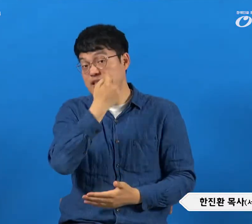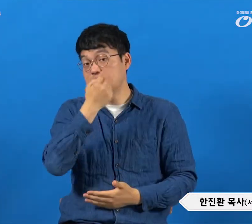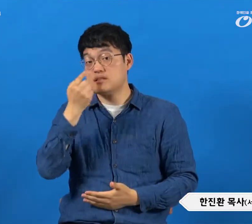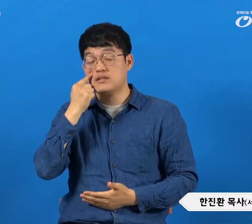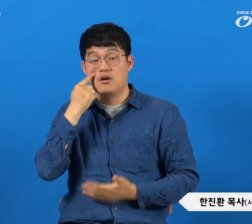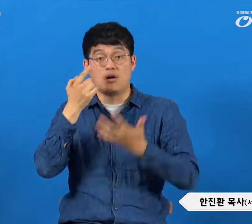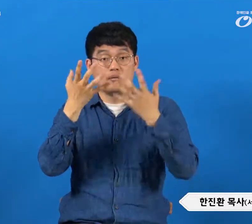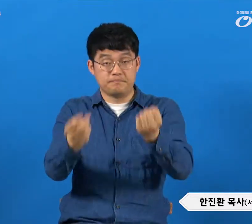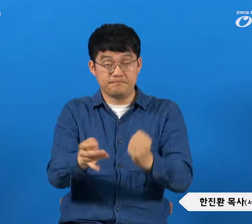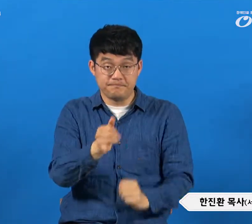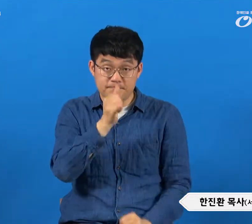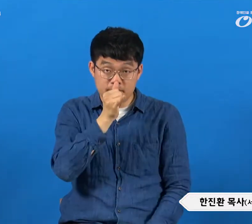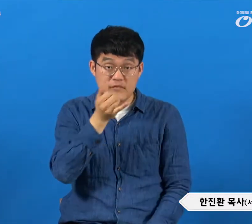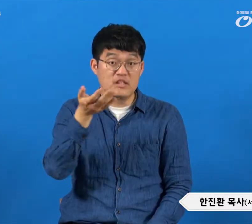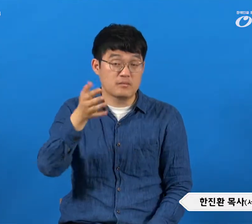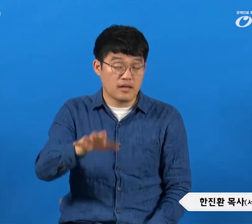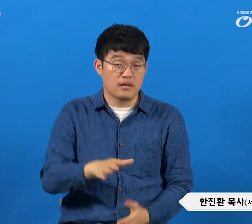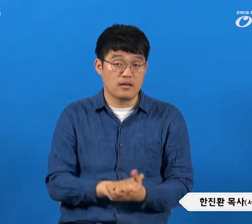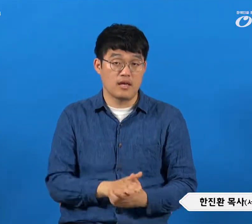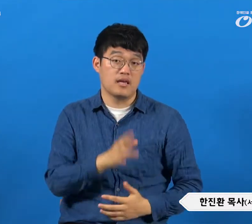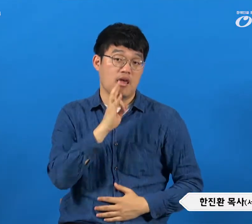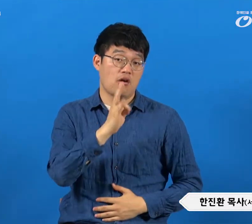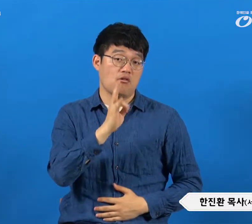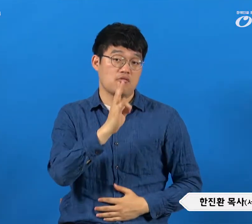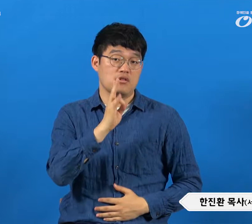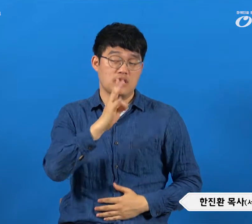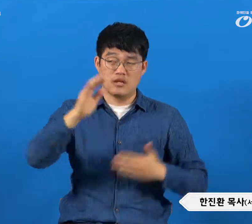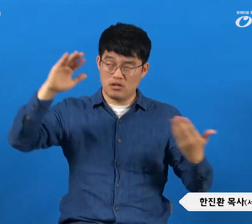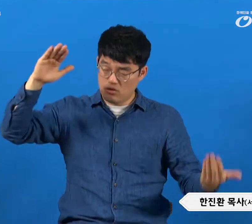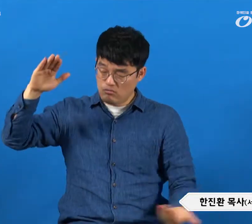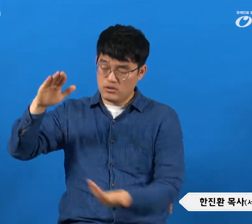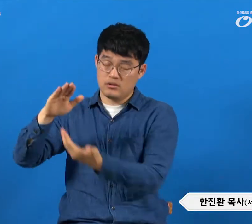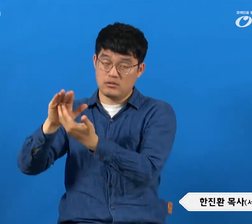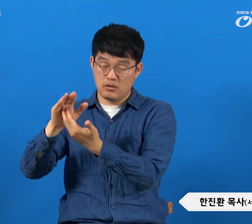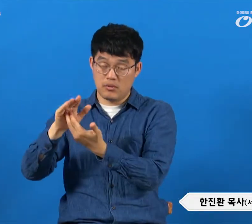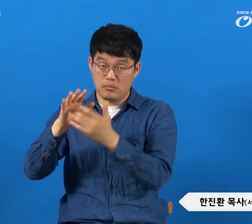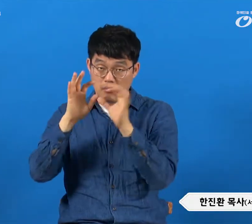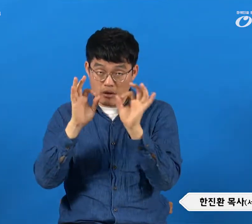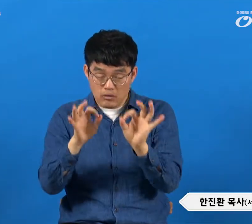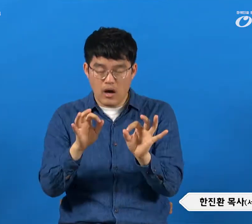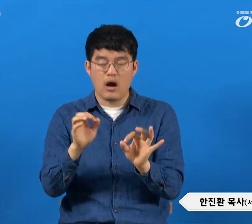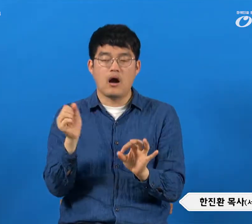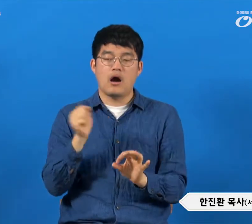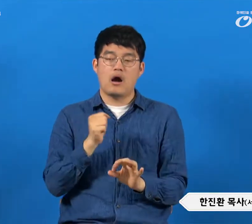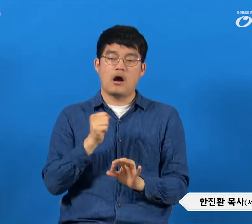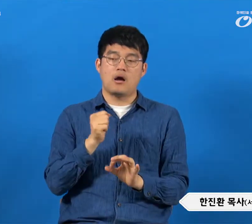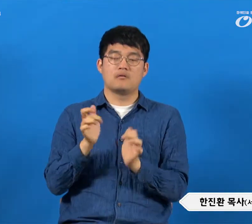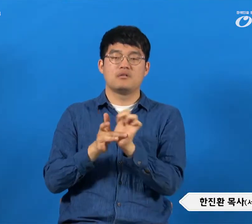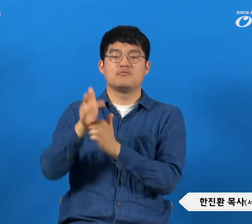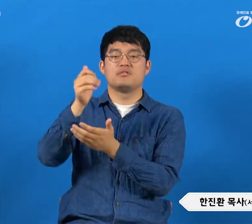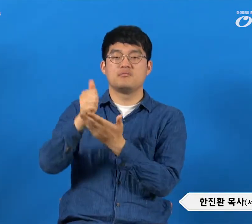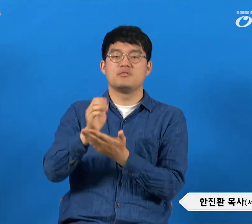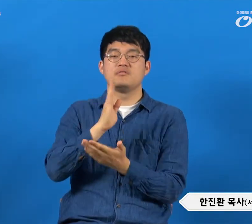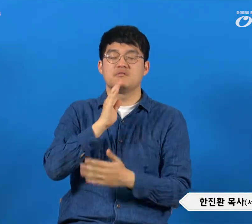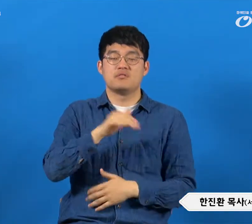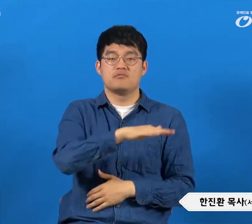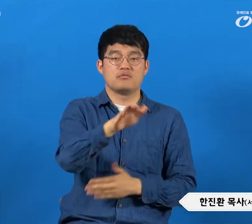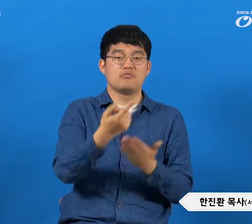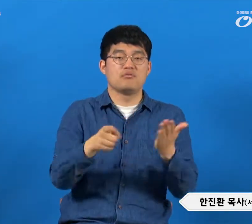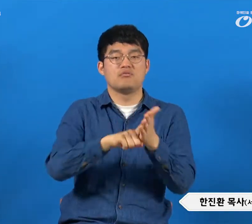많지만 그 한 가지만, 예언이 이루어졌다는 그 한 가지만 봐도 우리는 믿지 않을 수가